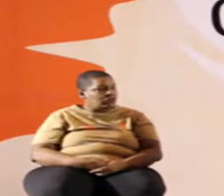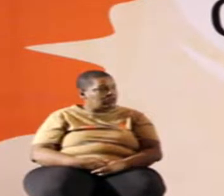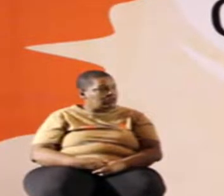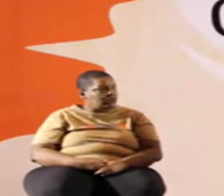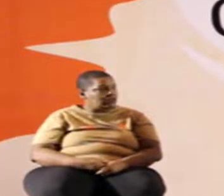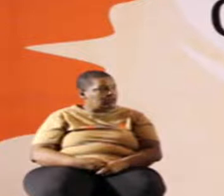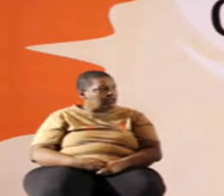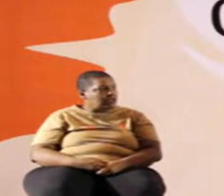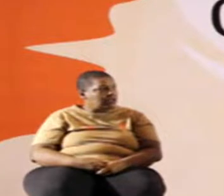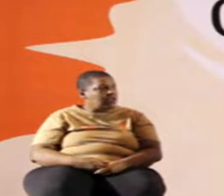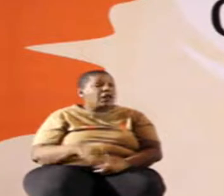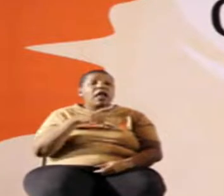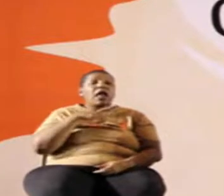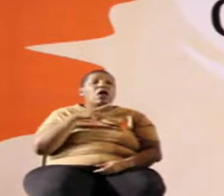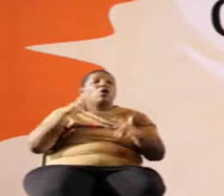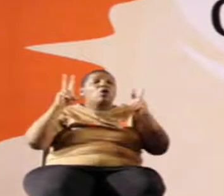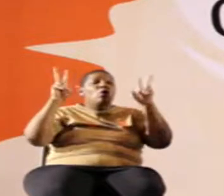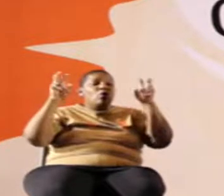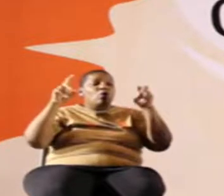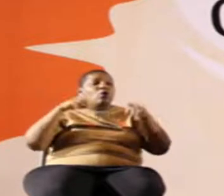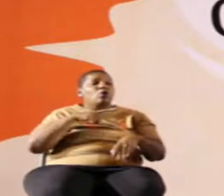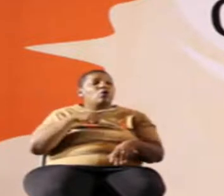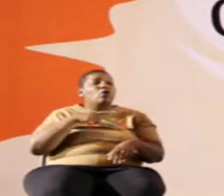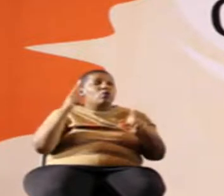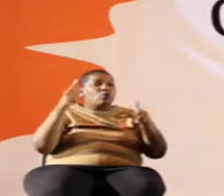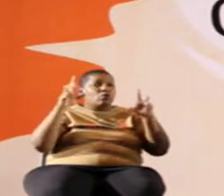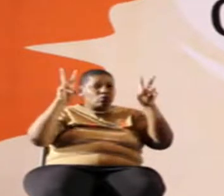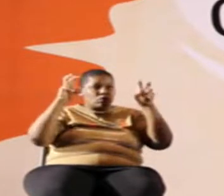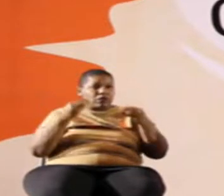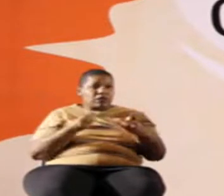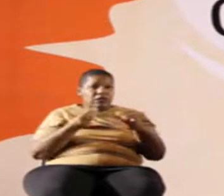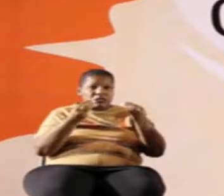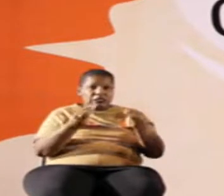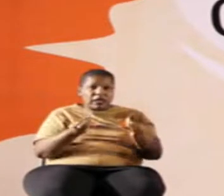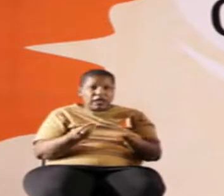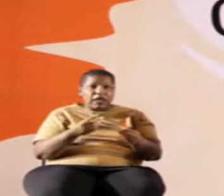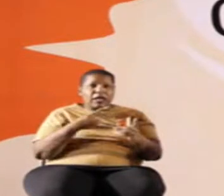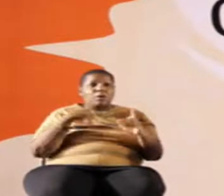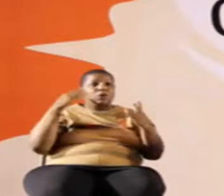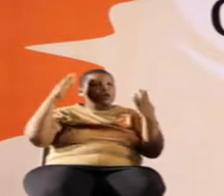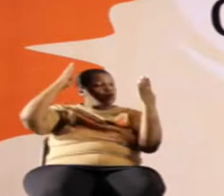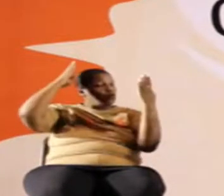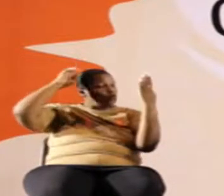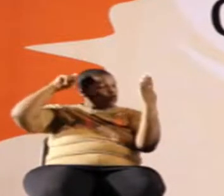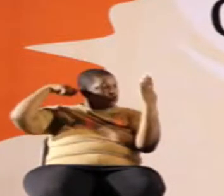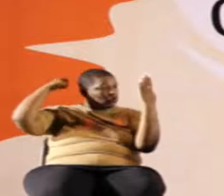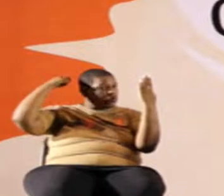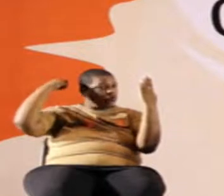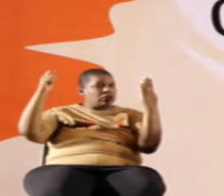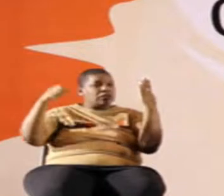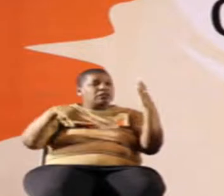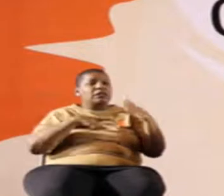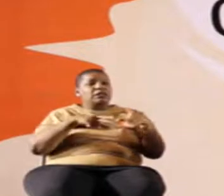E Elodê é o título, um dos títulos dado a Oxum e a Nanã.